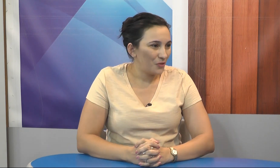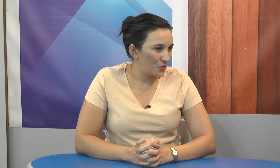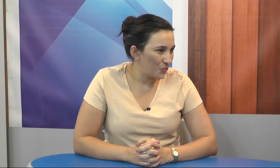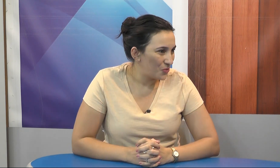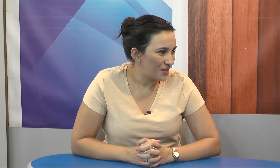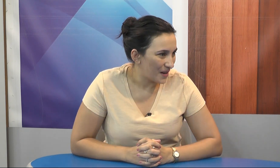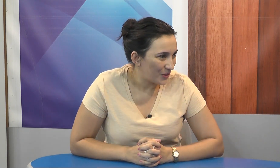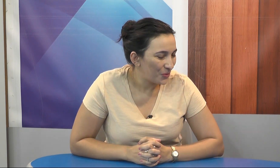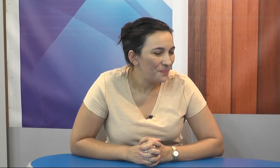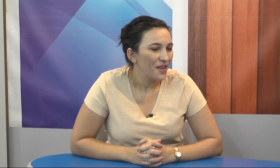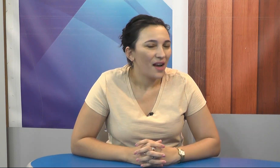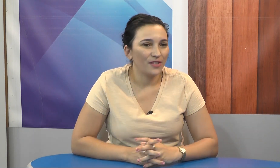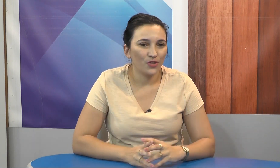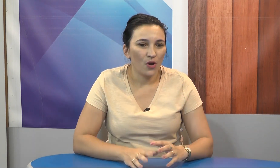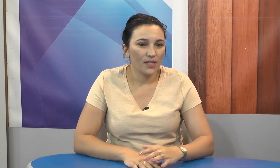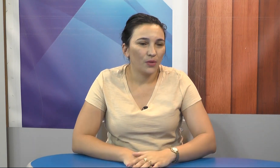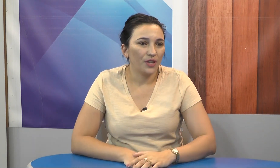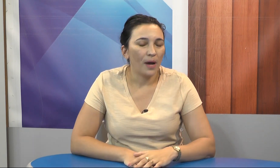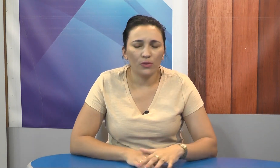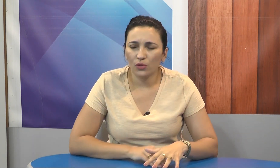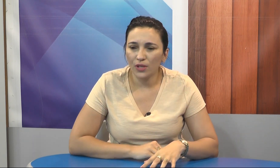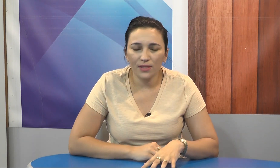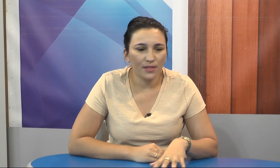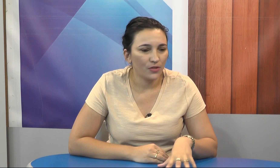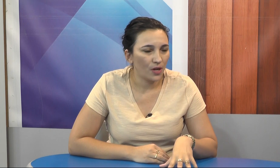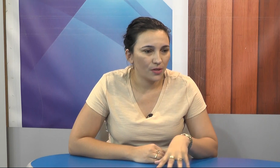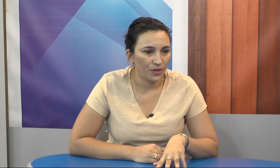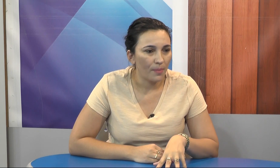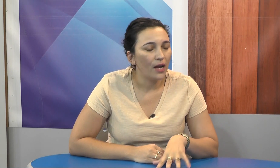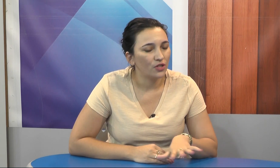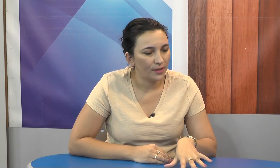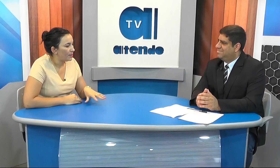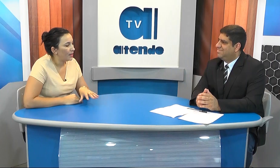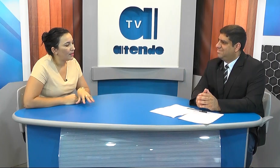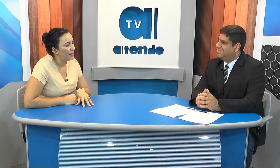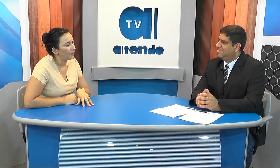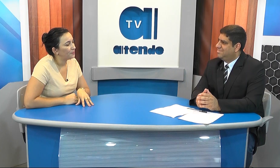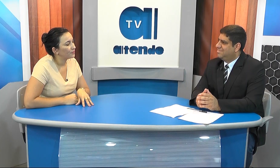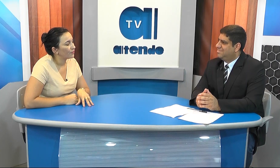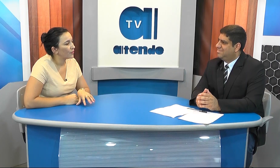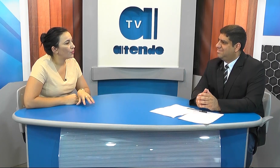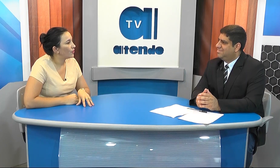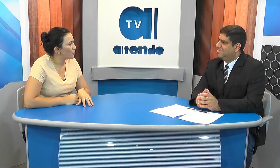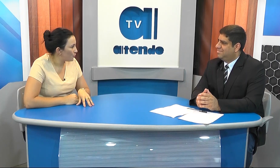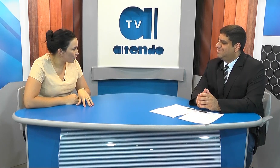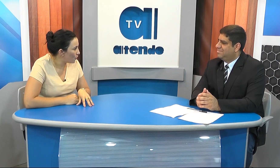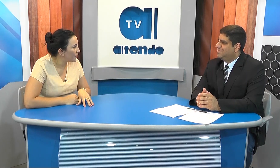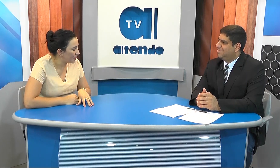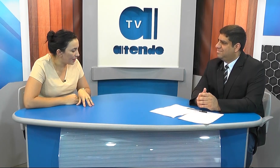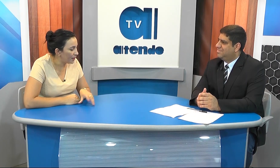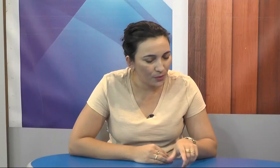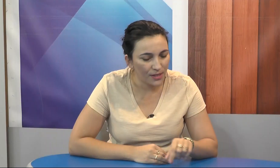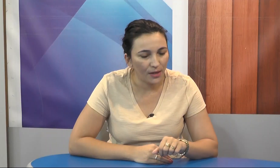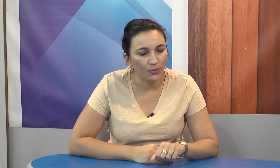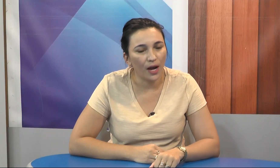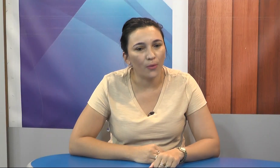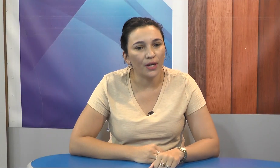deu tudo certo. As escolas que eu trabalho, todas as escolas que eu trabalho, já trabalhei na Coronel João Moscone também, com esse aluno Cauã.